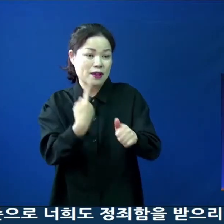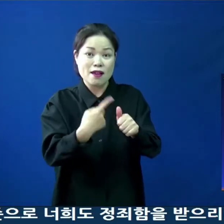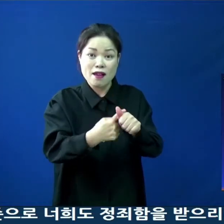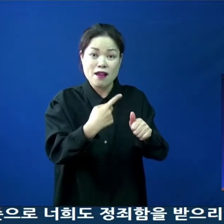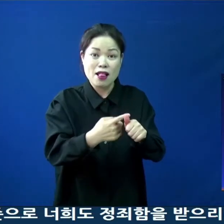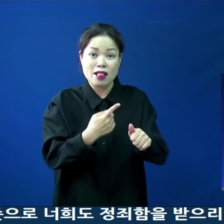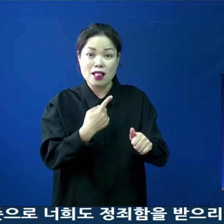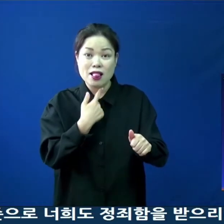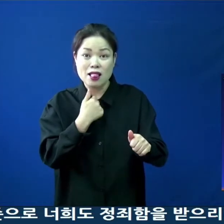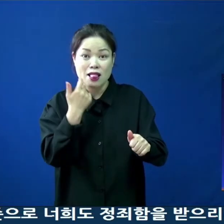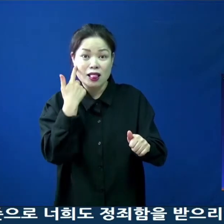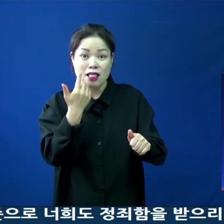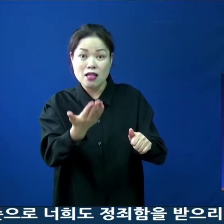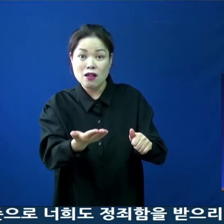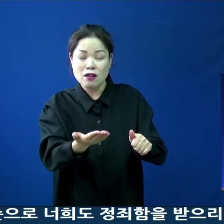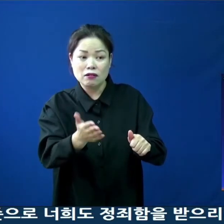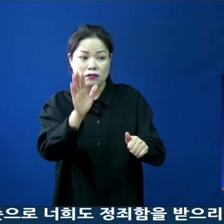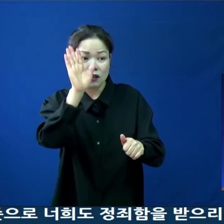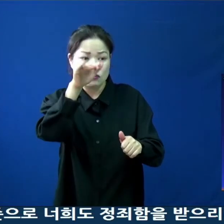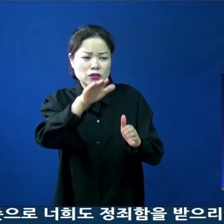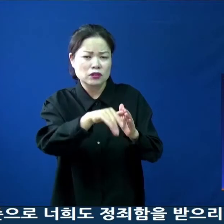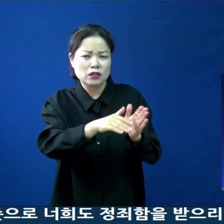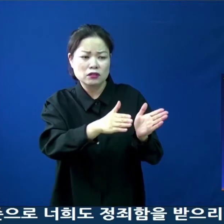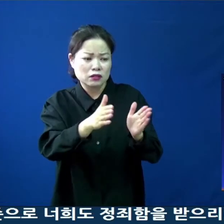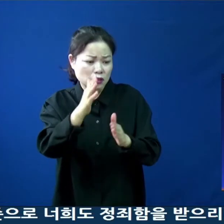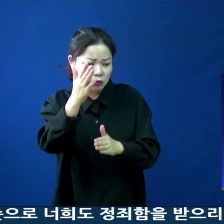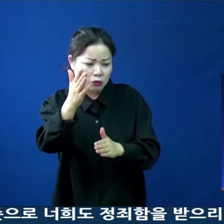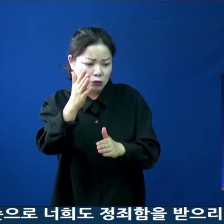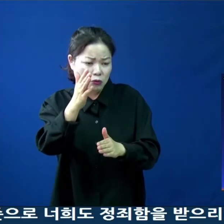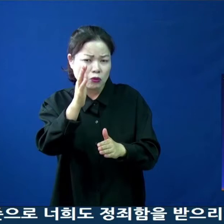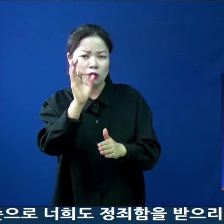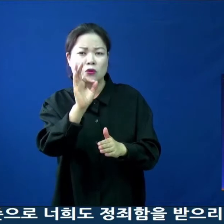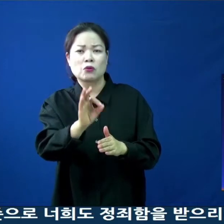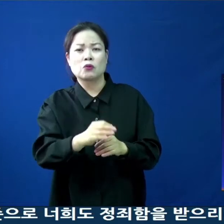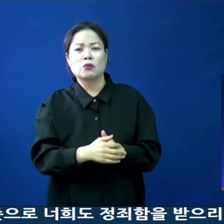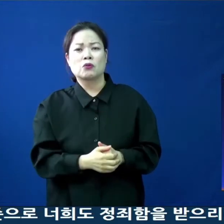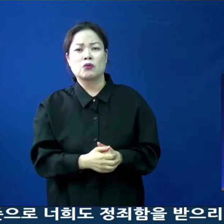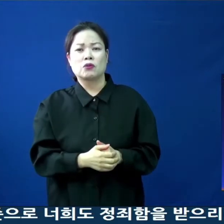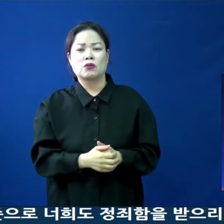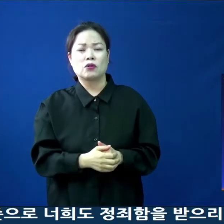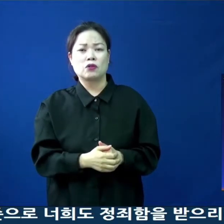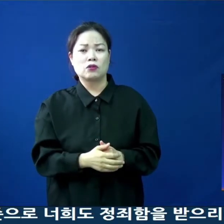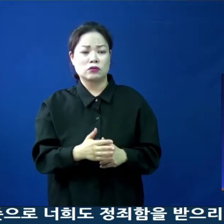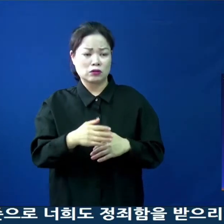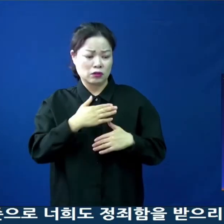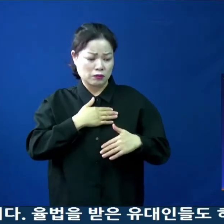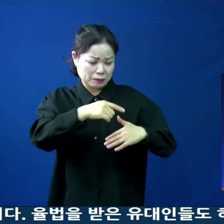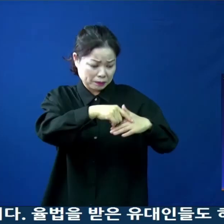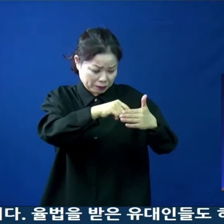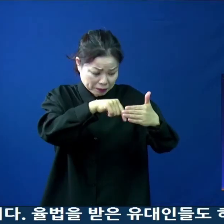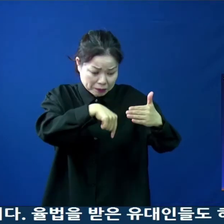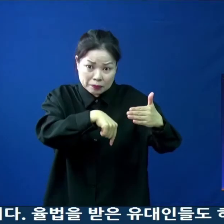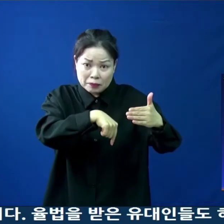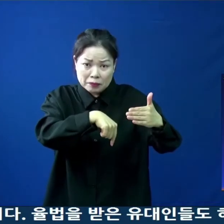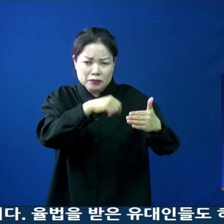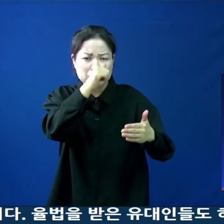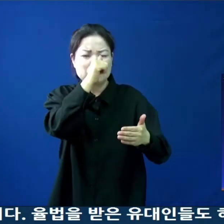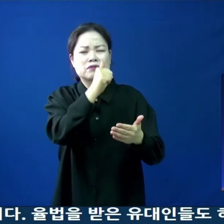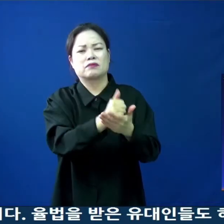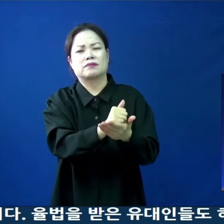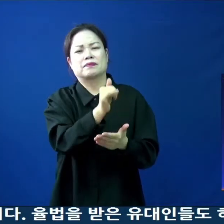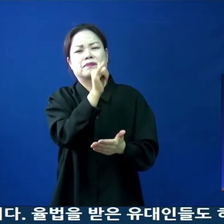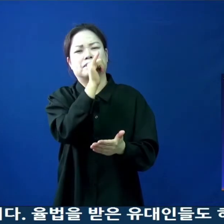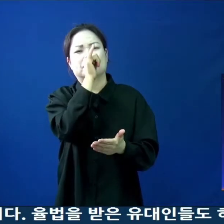없으십니까? 그런데 나중에 시간이 지나서 알고 보니까 우리의 마음 속에도 그런 죄가 있음을